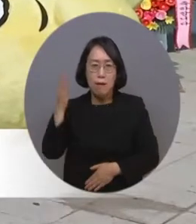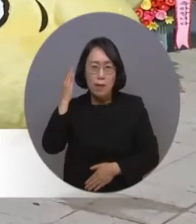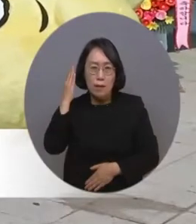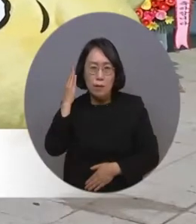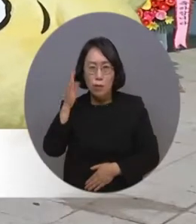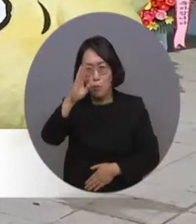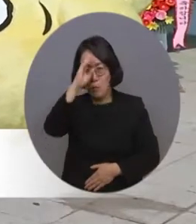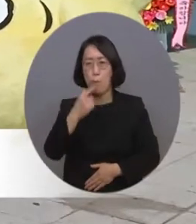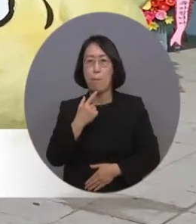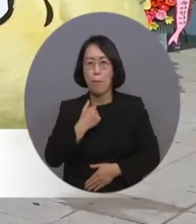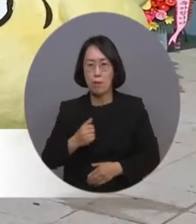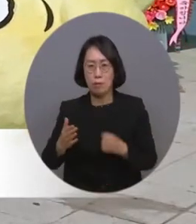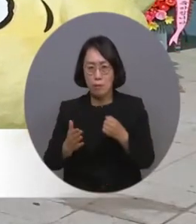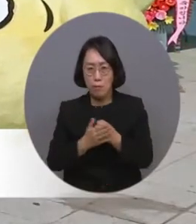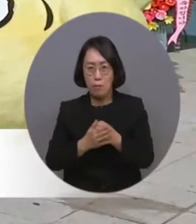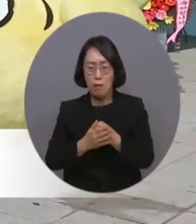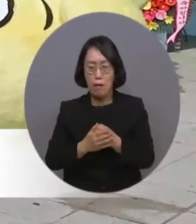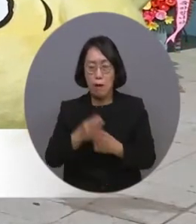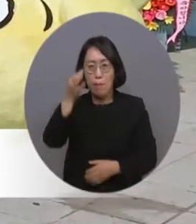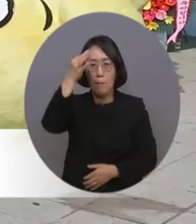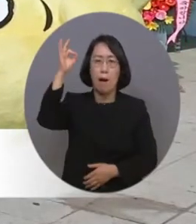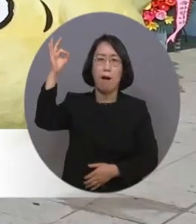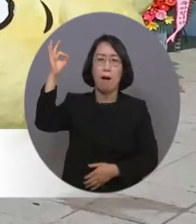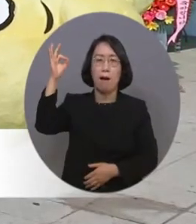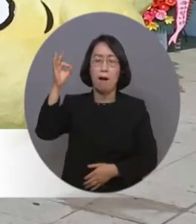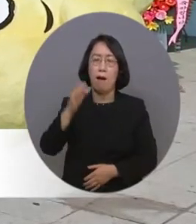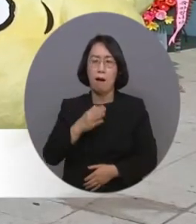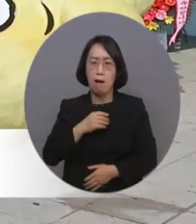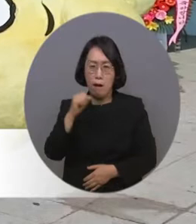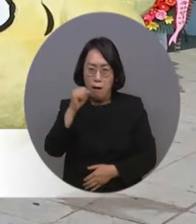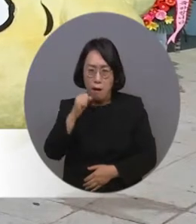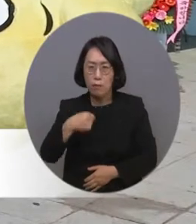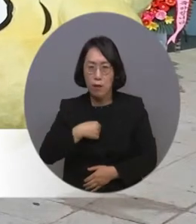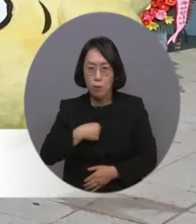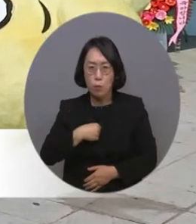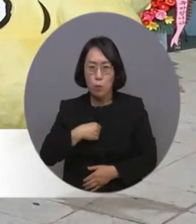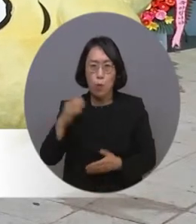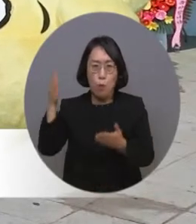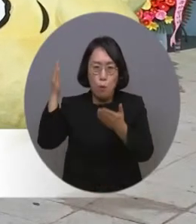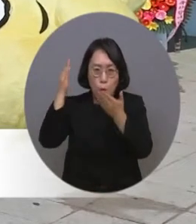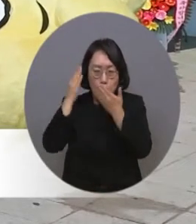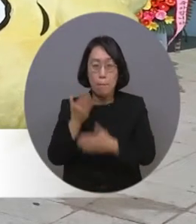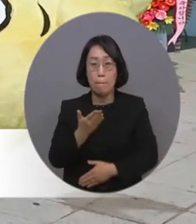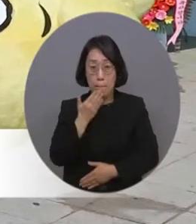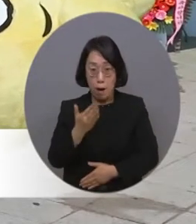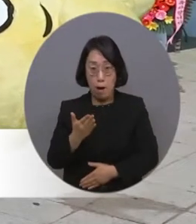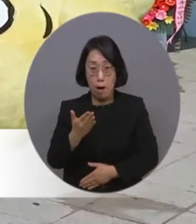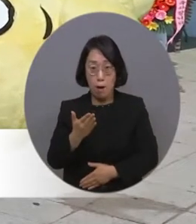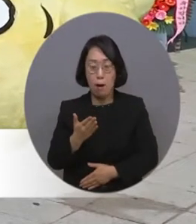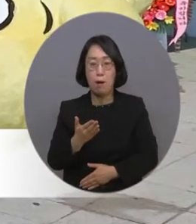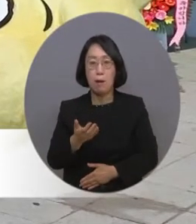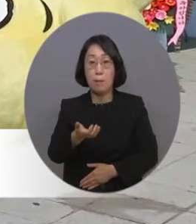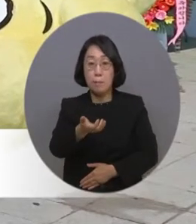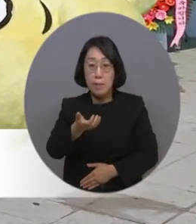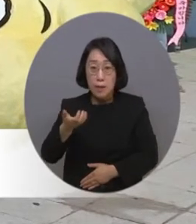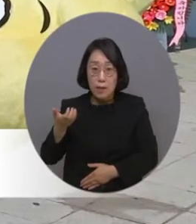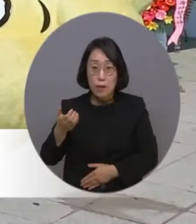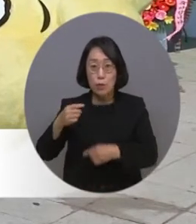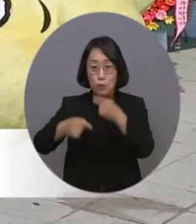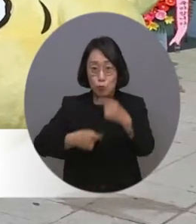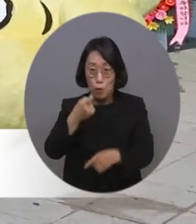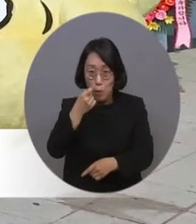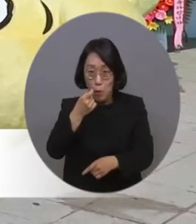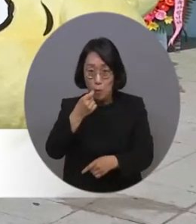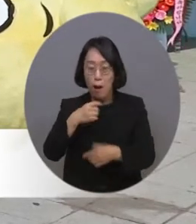한 번 앓은 적이 있기 때문에 그때 생각한 게 나도 청력을 잃을 수 있구나 그러면서 수어를